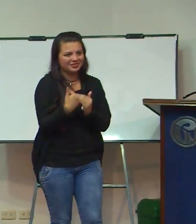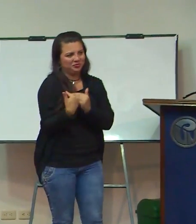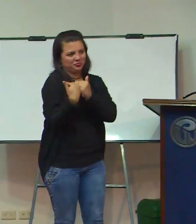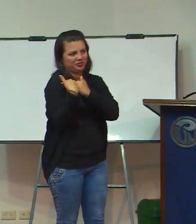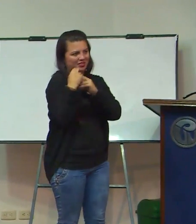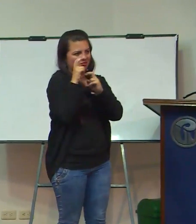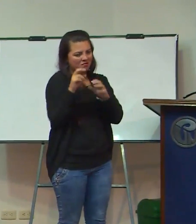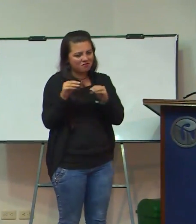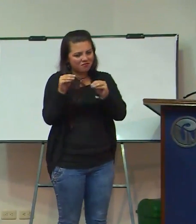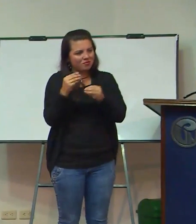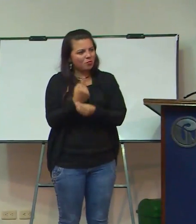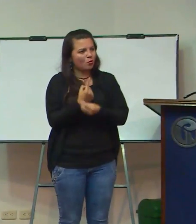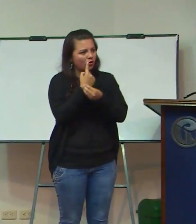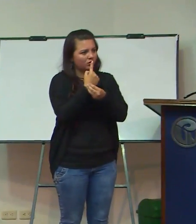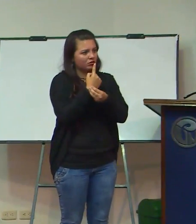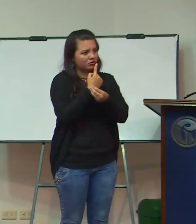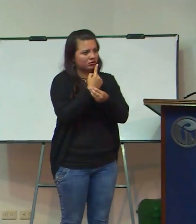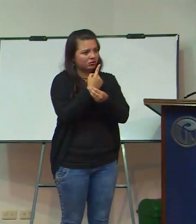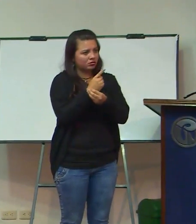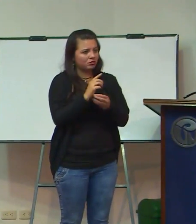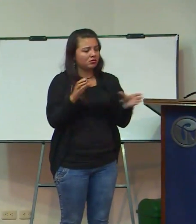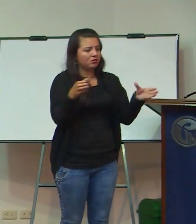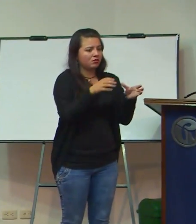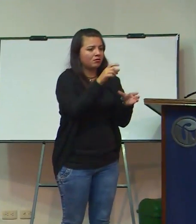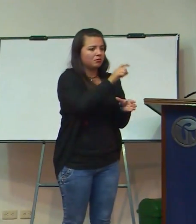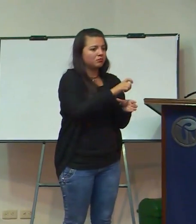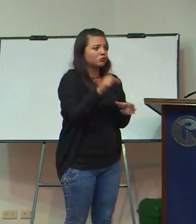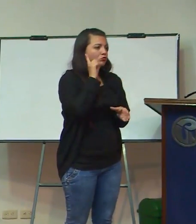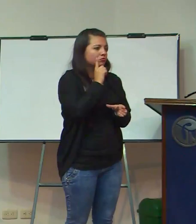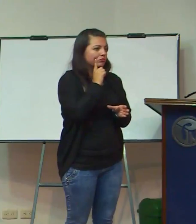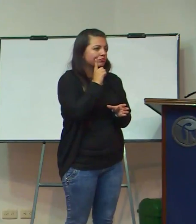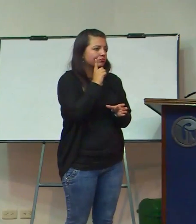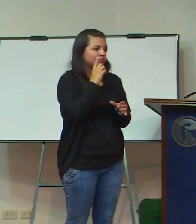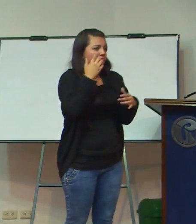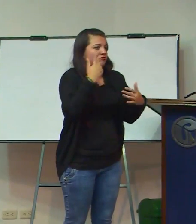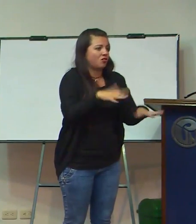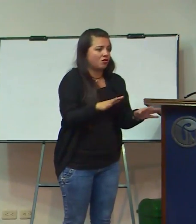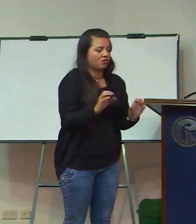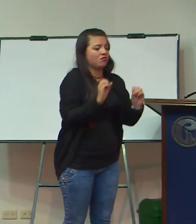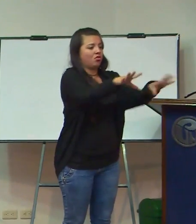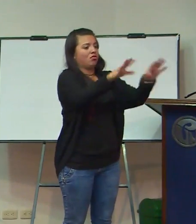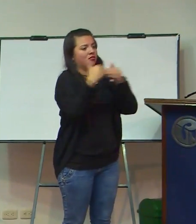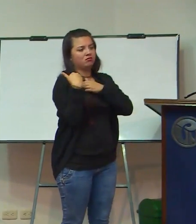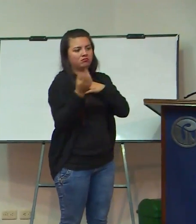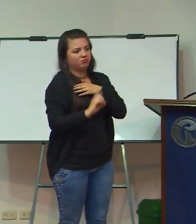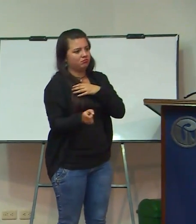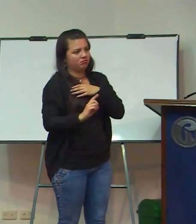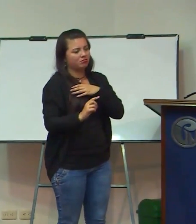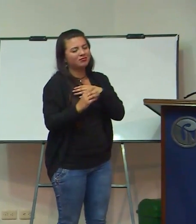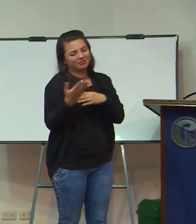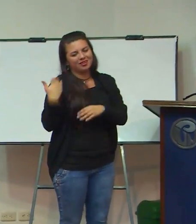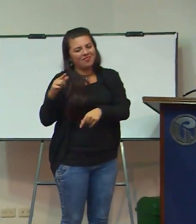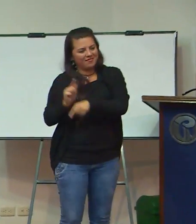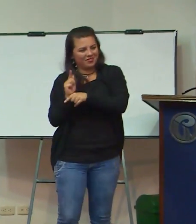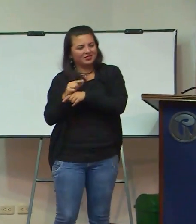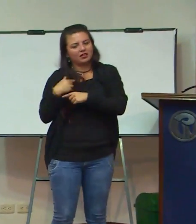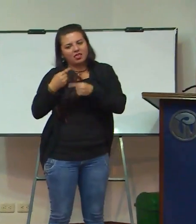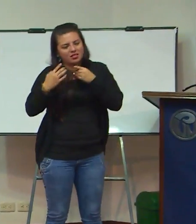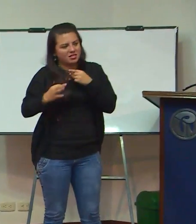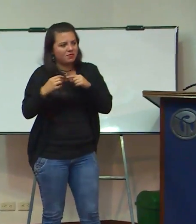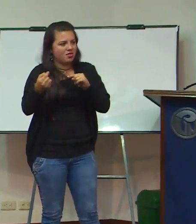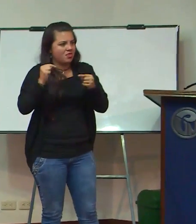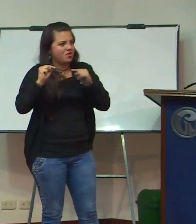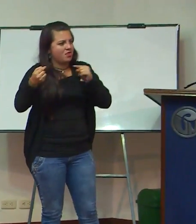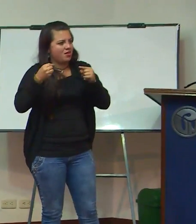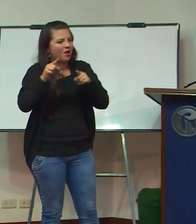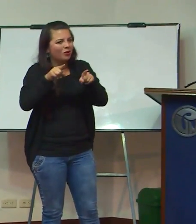de formación política no recae solo sobre la población sorda. Porque por si desde la facultad y es una discusión que hemos tenido o que he tenido con